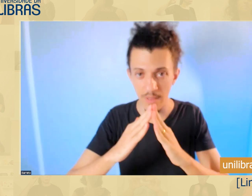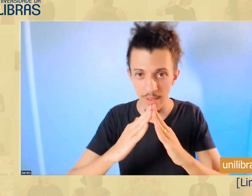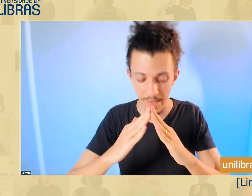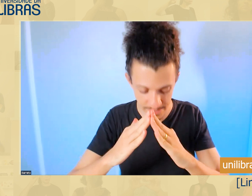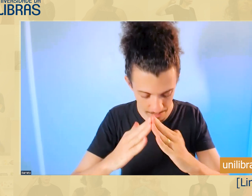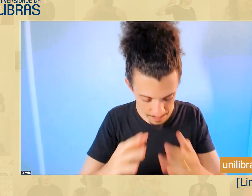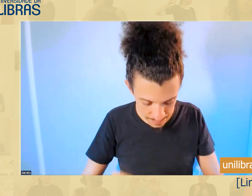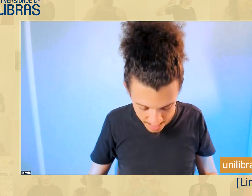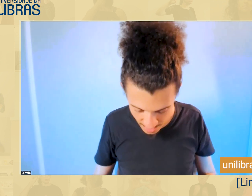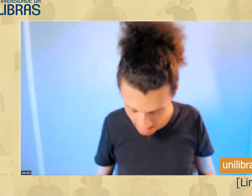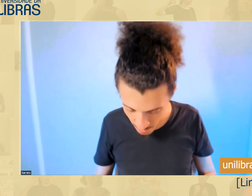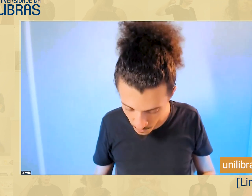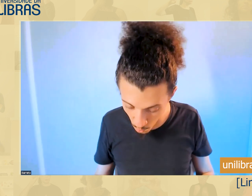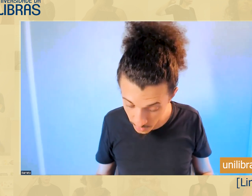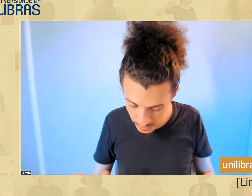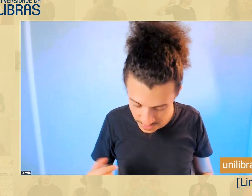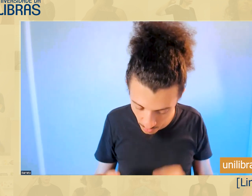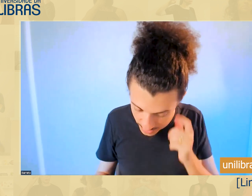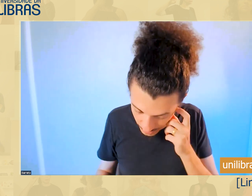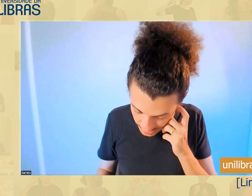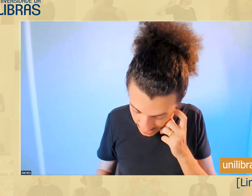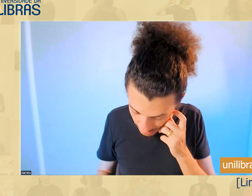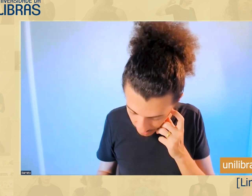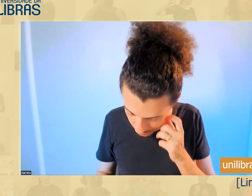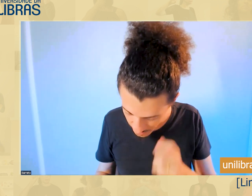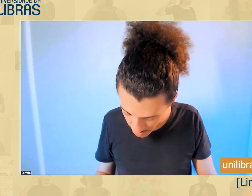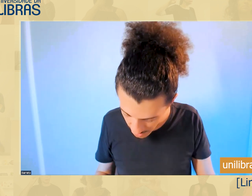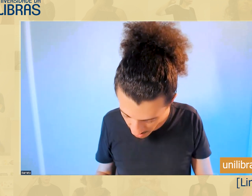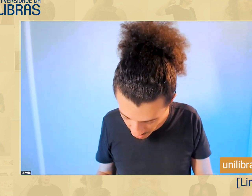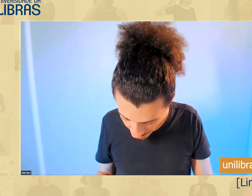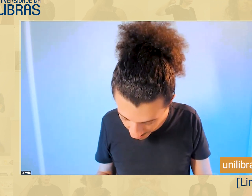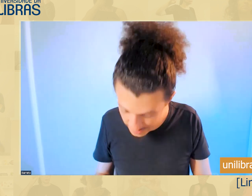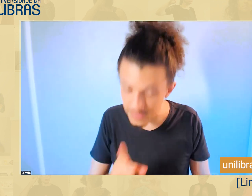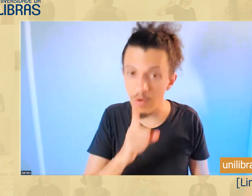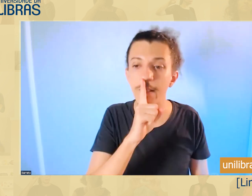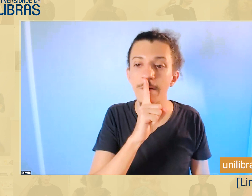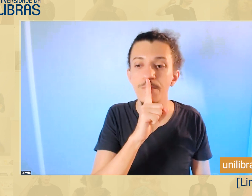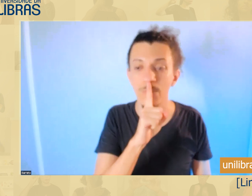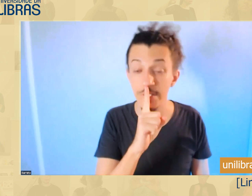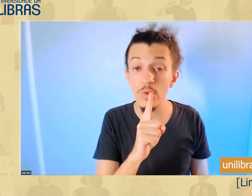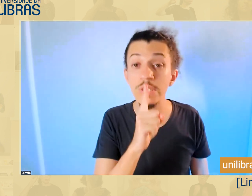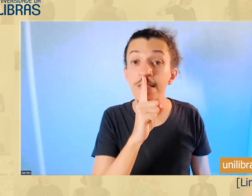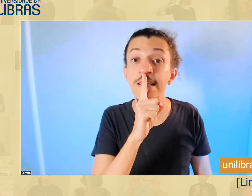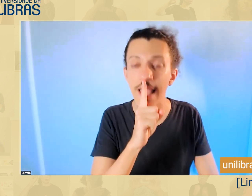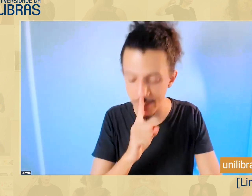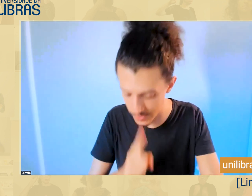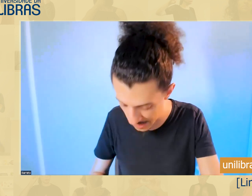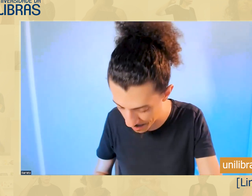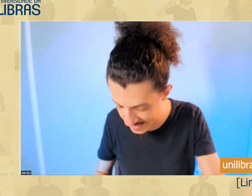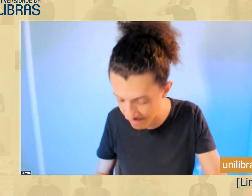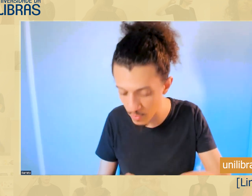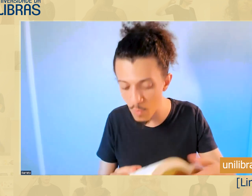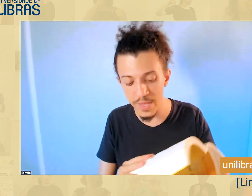sinal. Percebe? Um outro sinal aqui, por exemplo, esse sinal aqui, ó, o sinal de